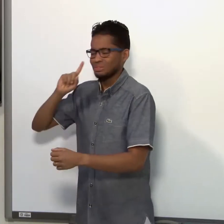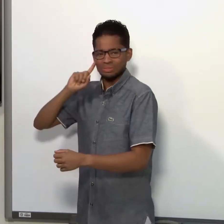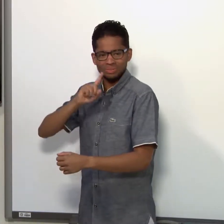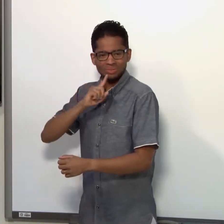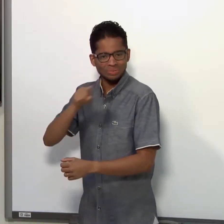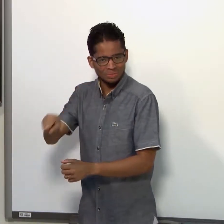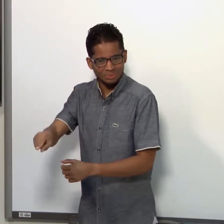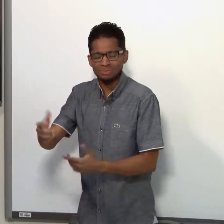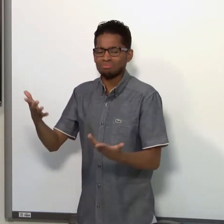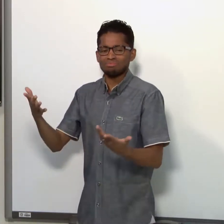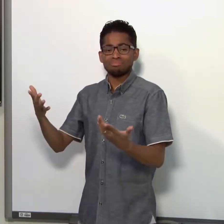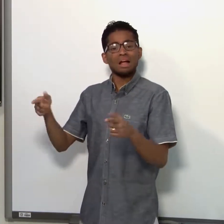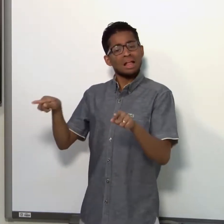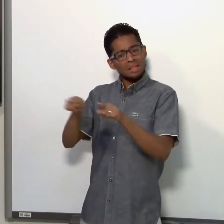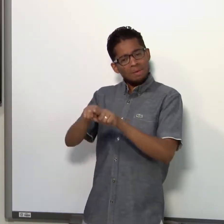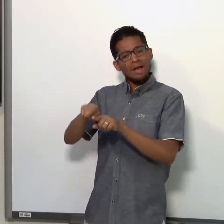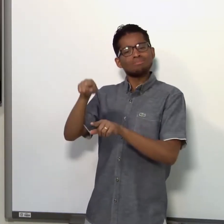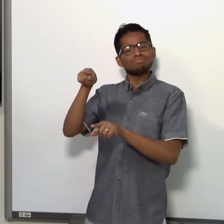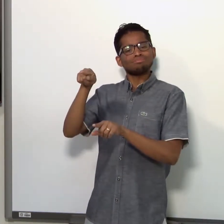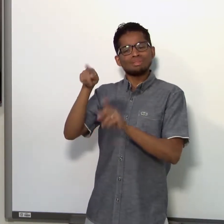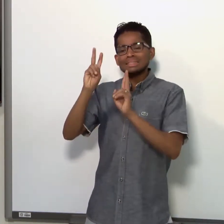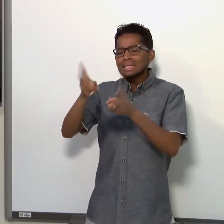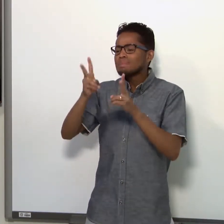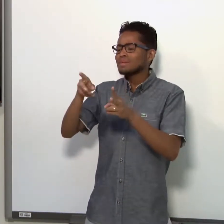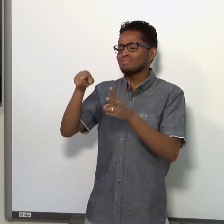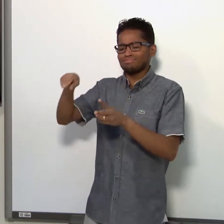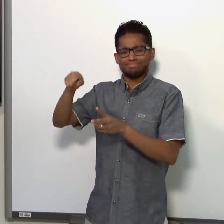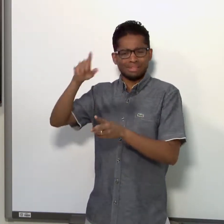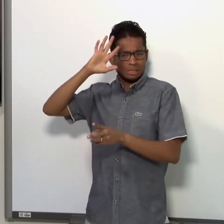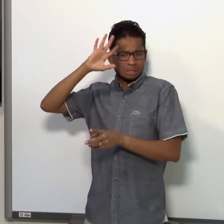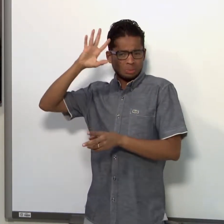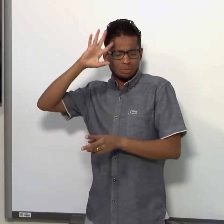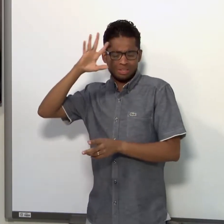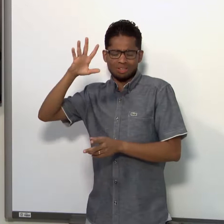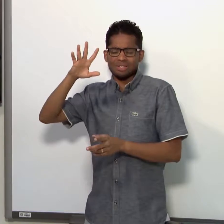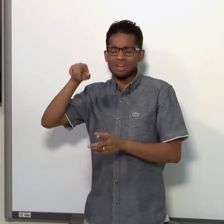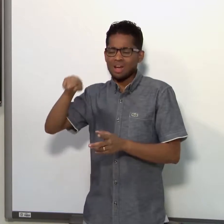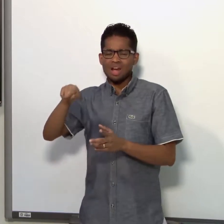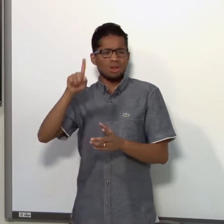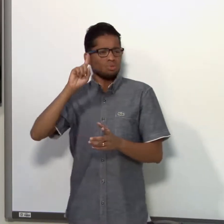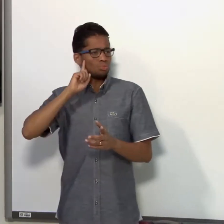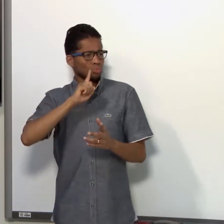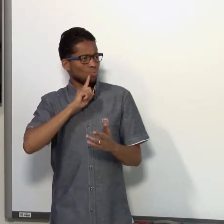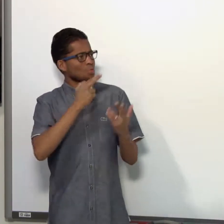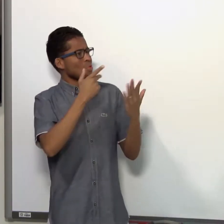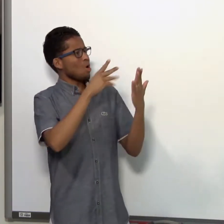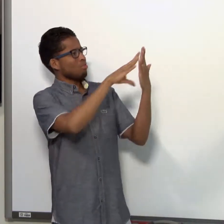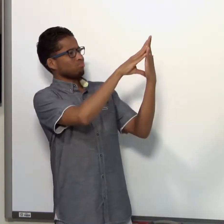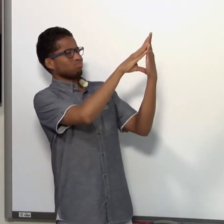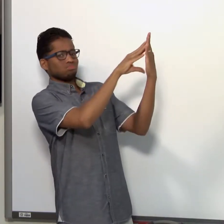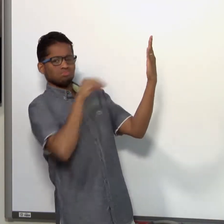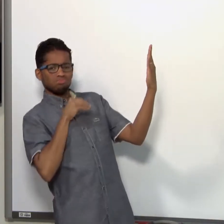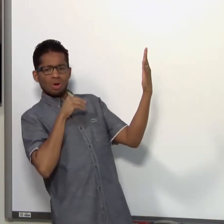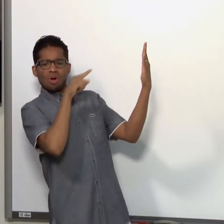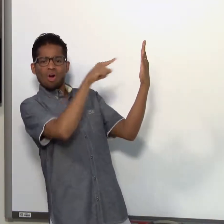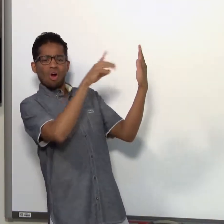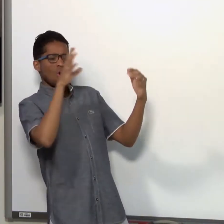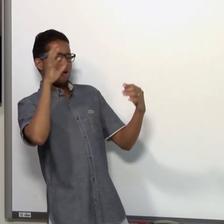algo, gerando assim o audismo. Nessa teoria, os